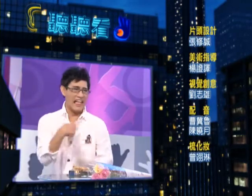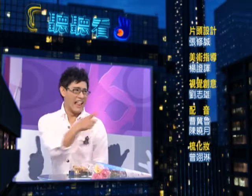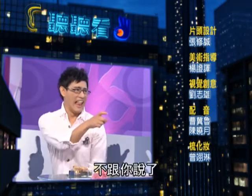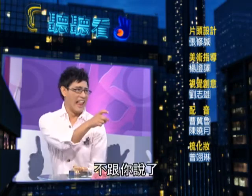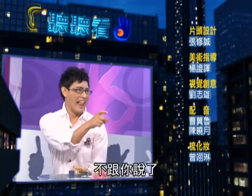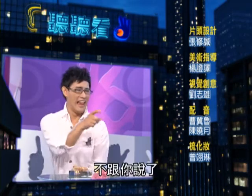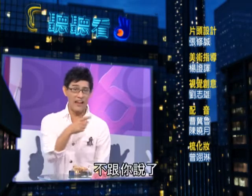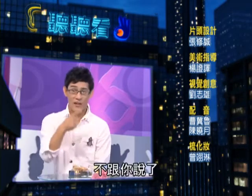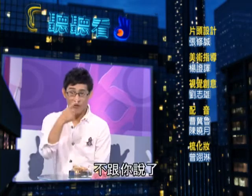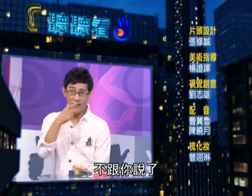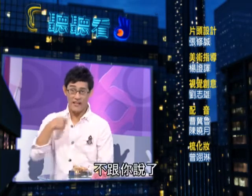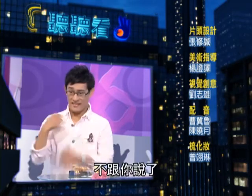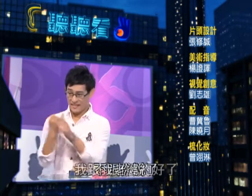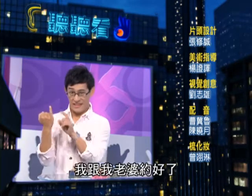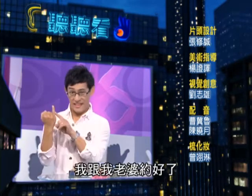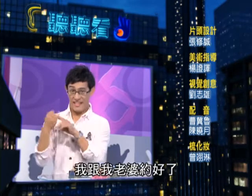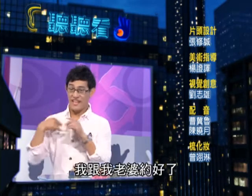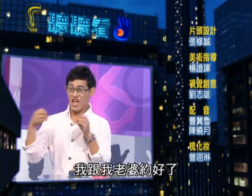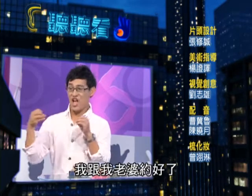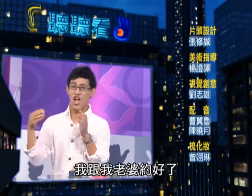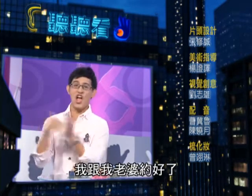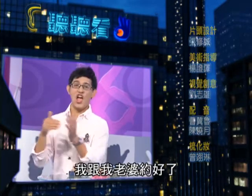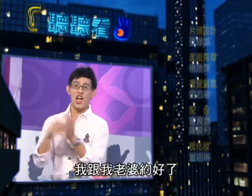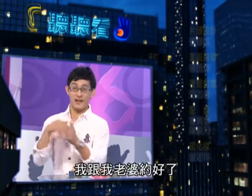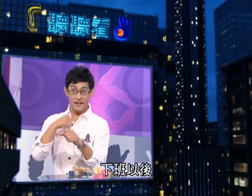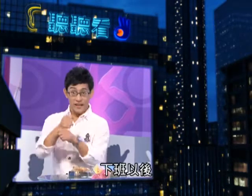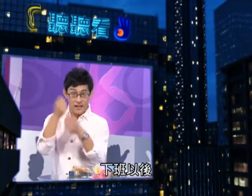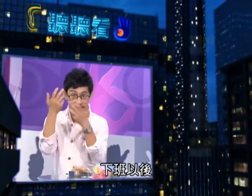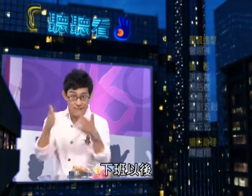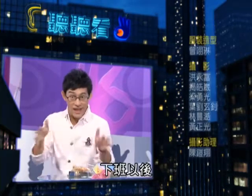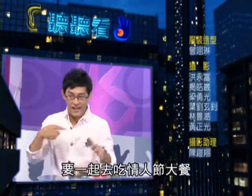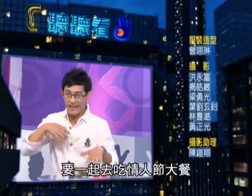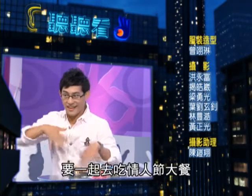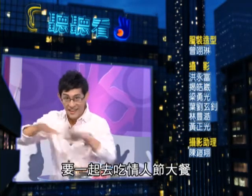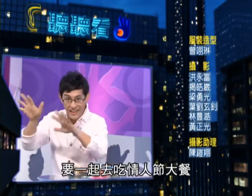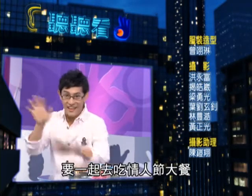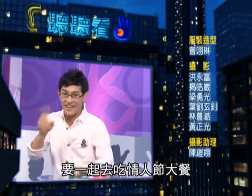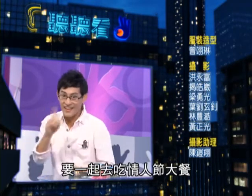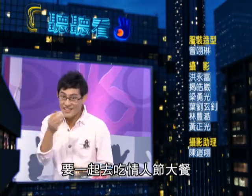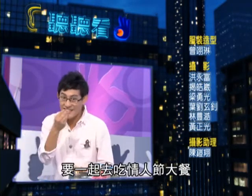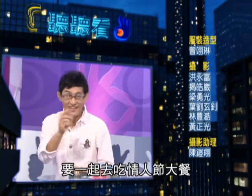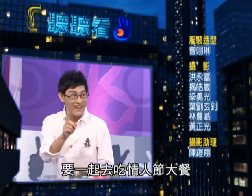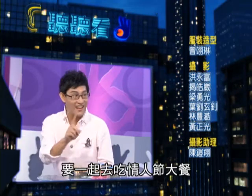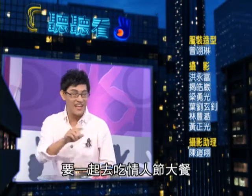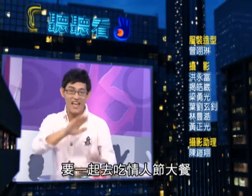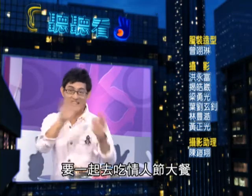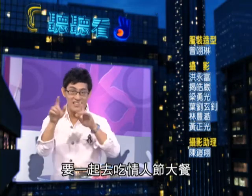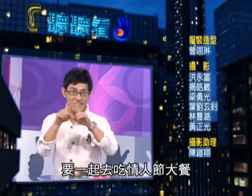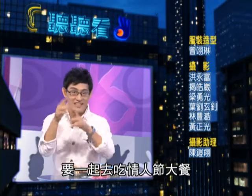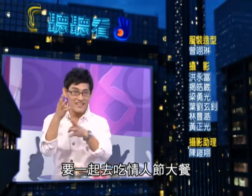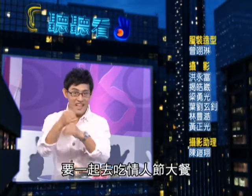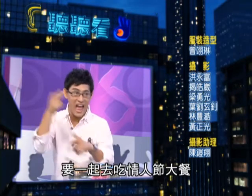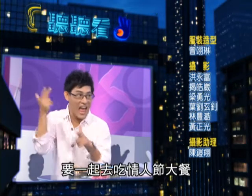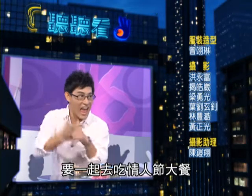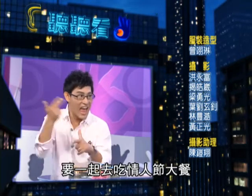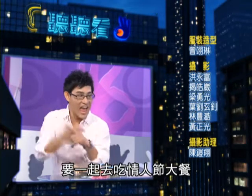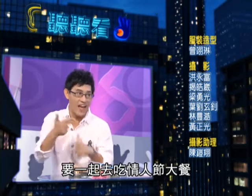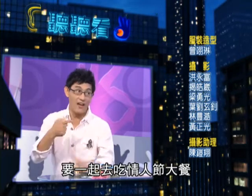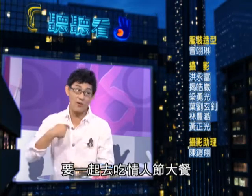不跟你说了，我跟我老婆约好了，下班以后要一起去吃情人节大餐。